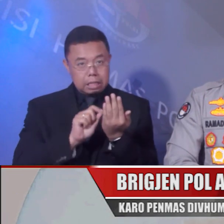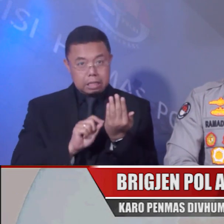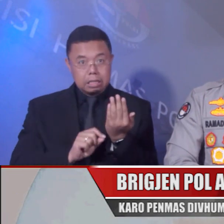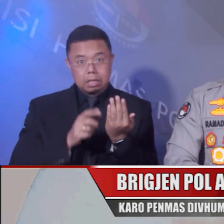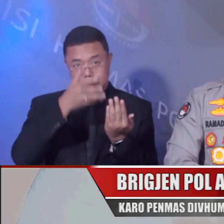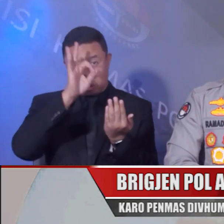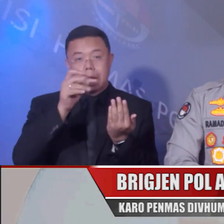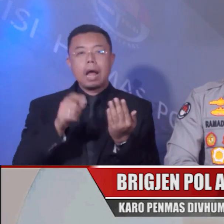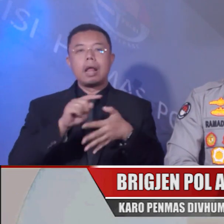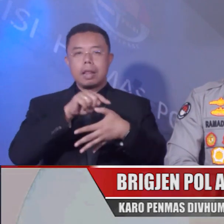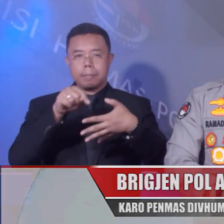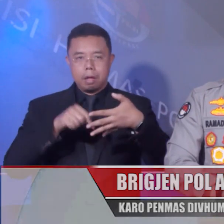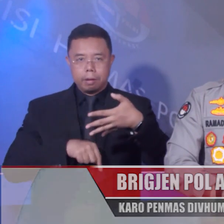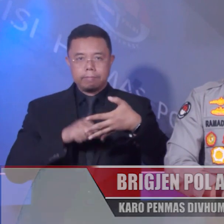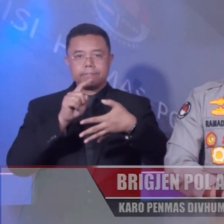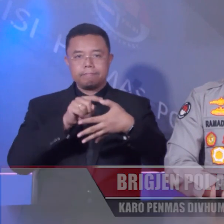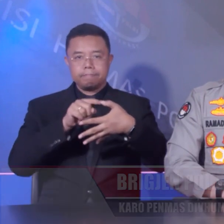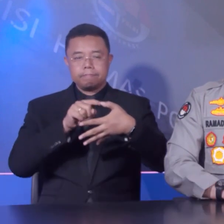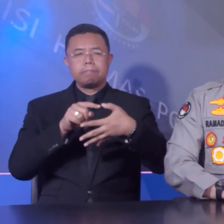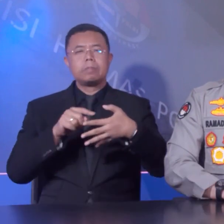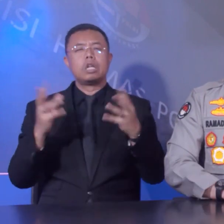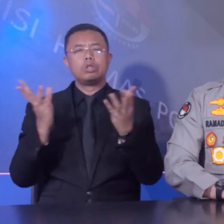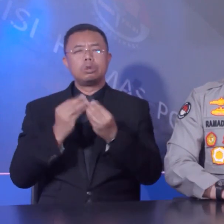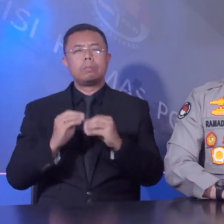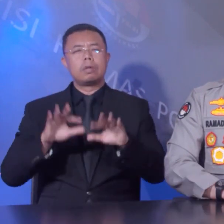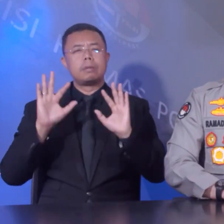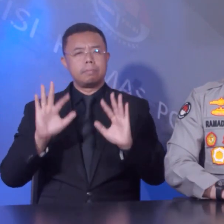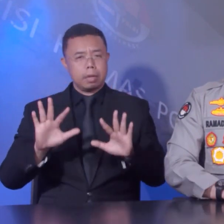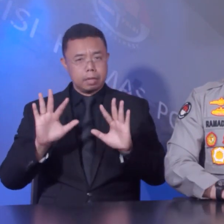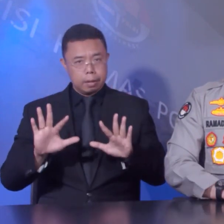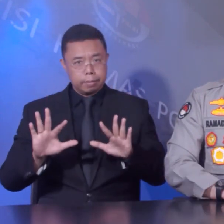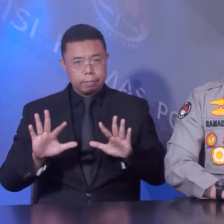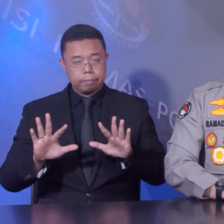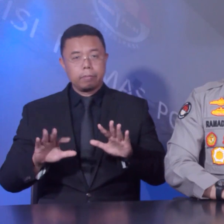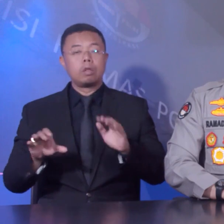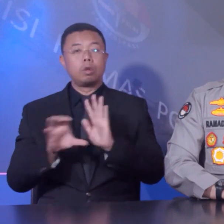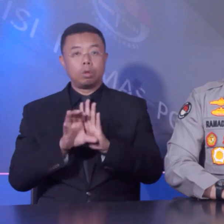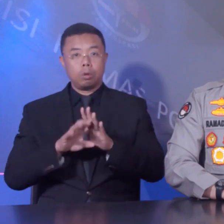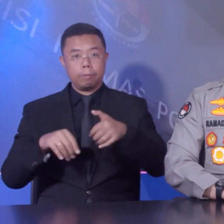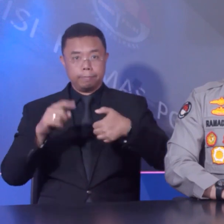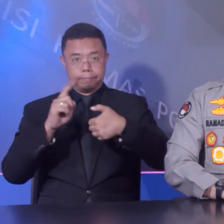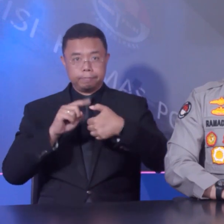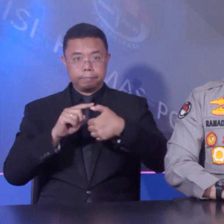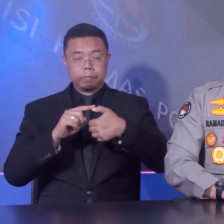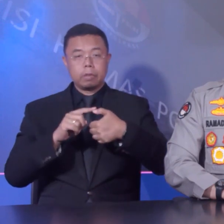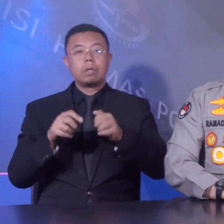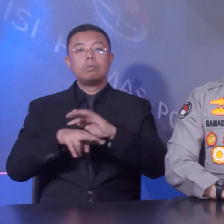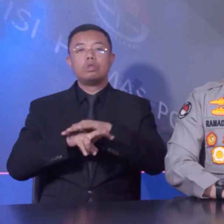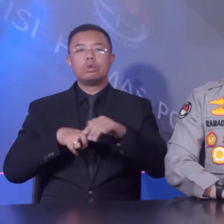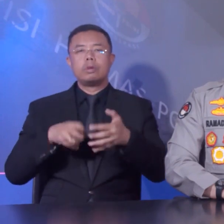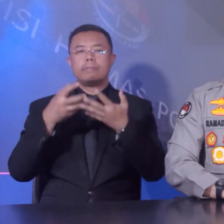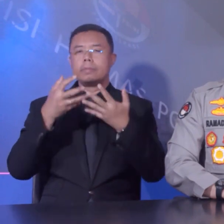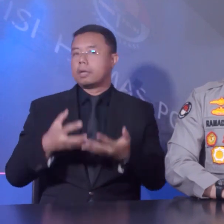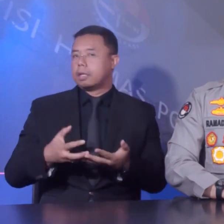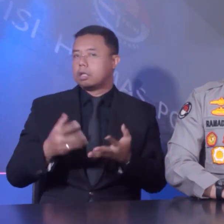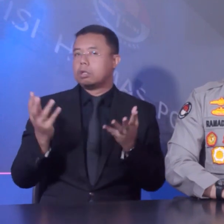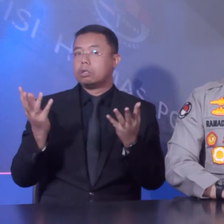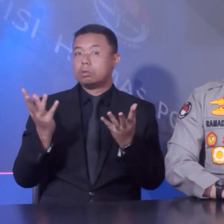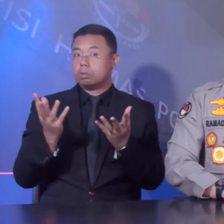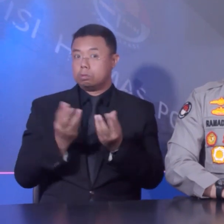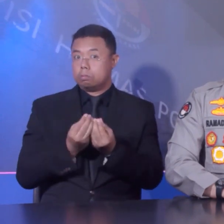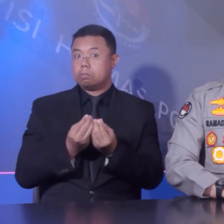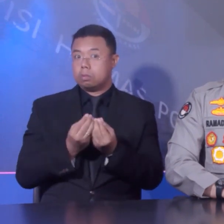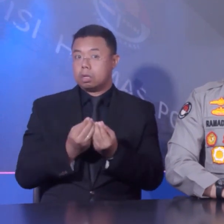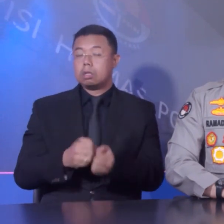Kepolisian ada 5 kasus kejahatan yang jumlah kejadiannya tertinggi antara lain pencurian dengan pemerataan atau